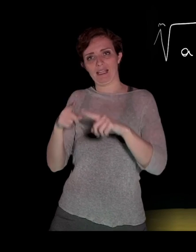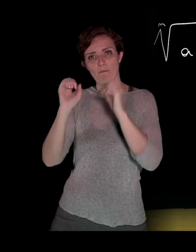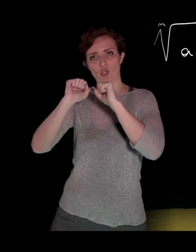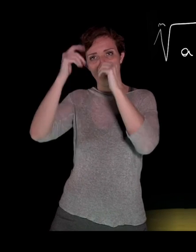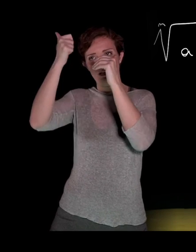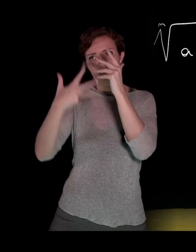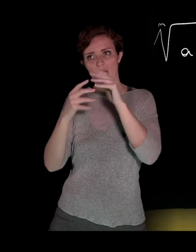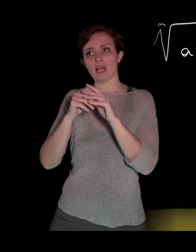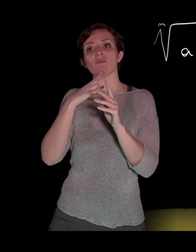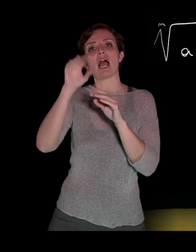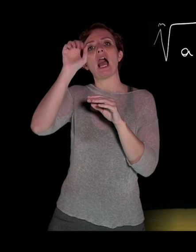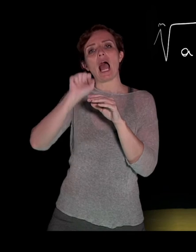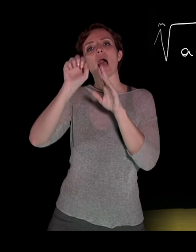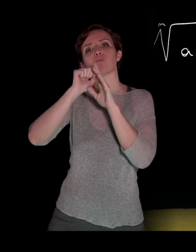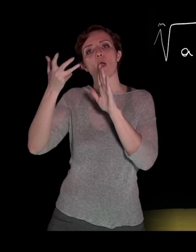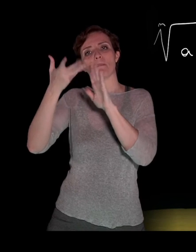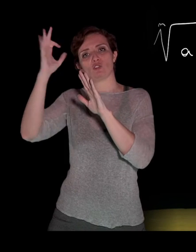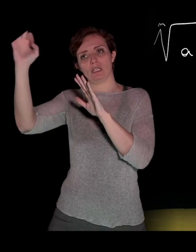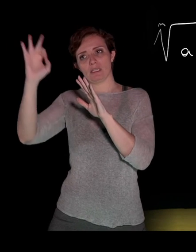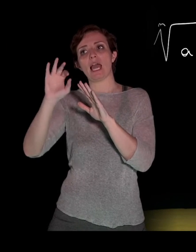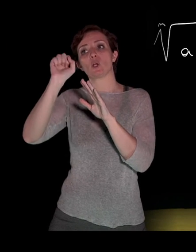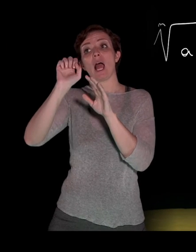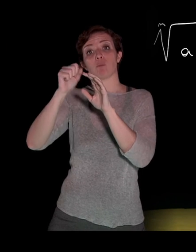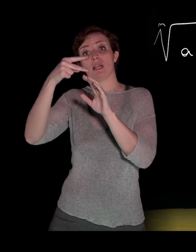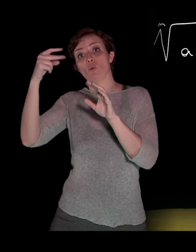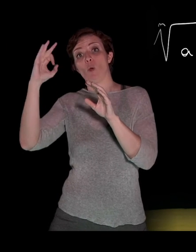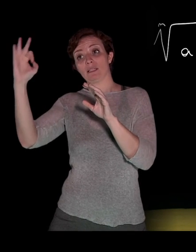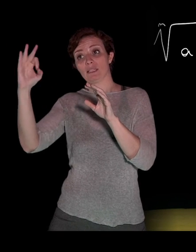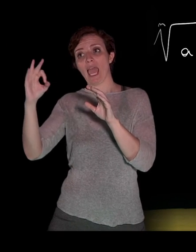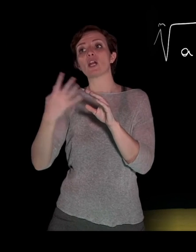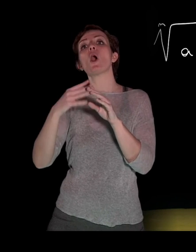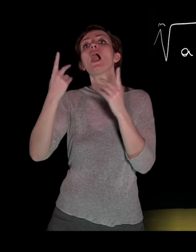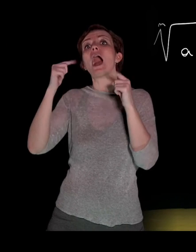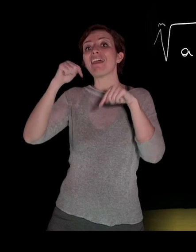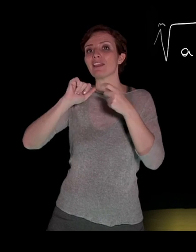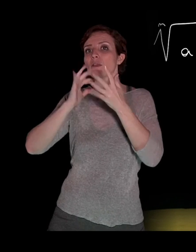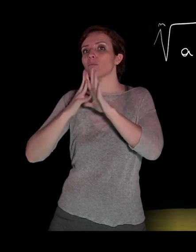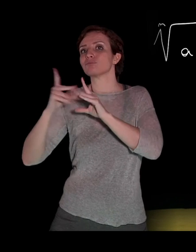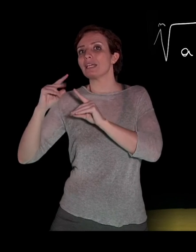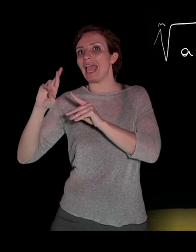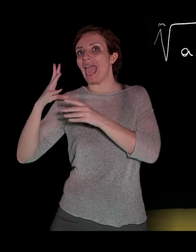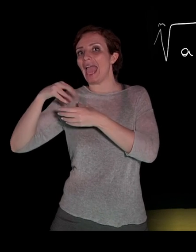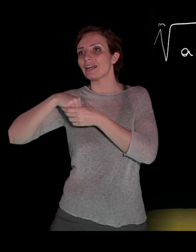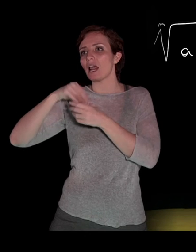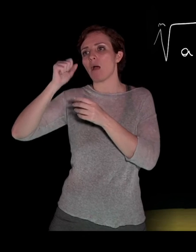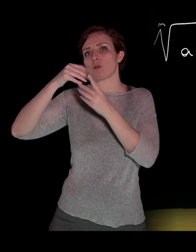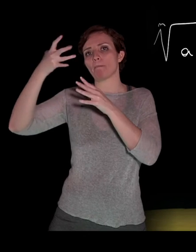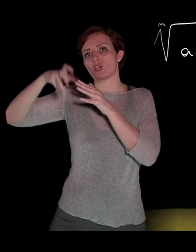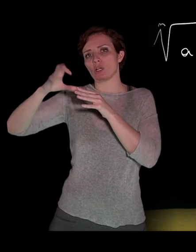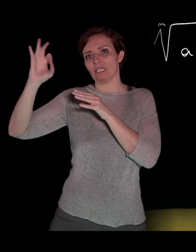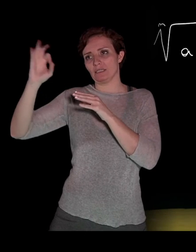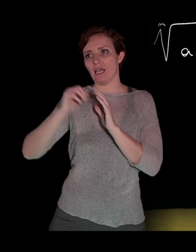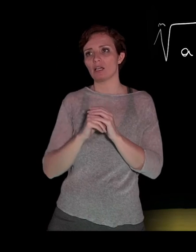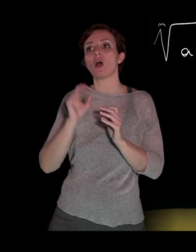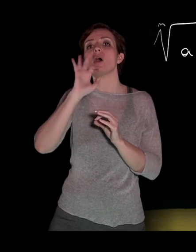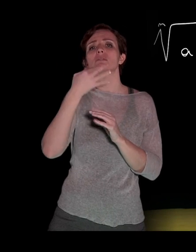radicando a può essere maggiore di zero a può essere uguale a zero e adesso che siamo passati in area può essere anche un numero minore di 0 se hai maggiore di zero